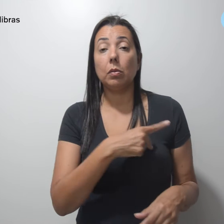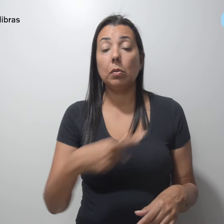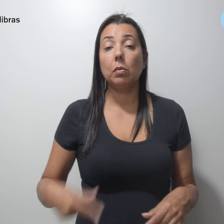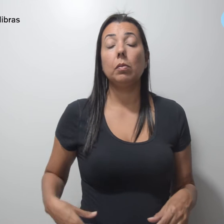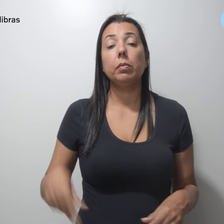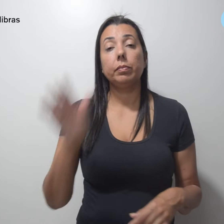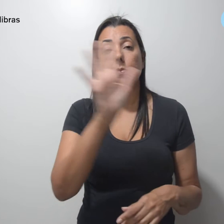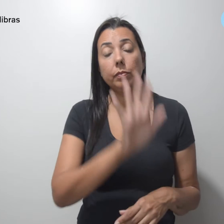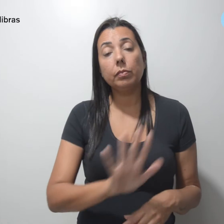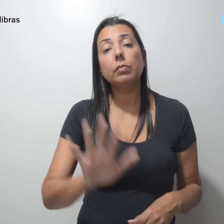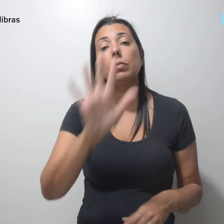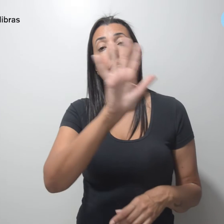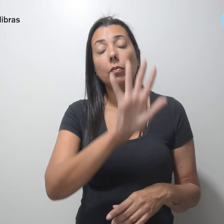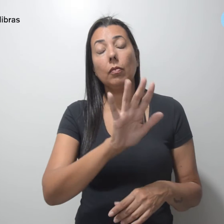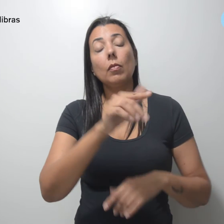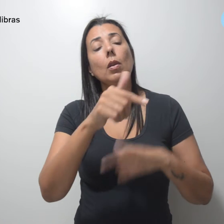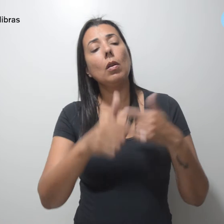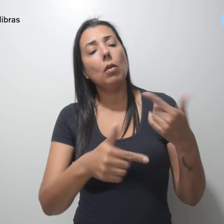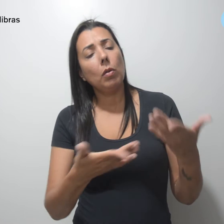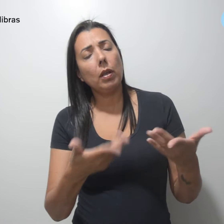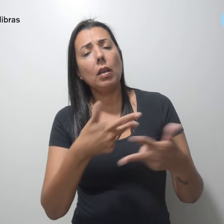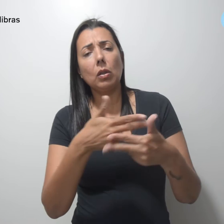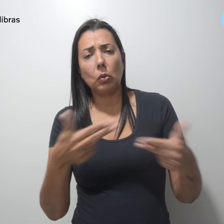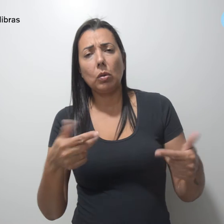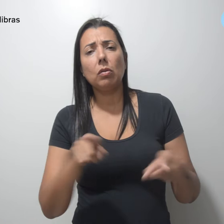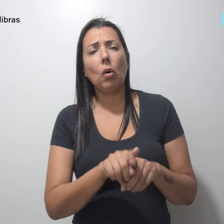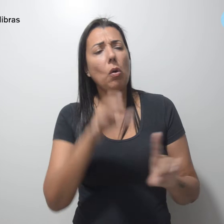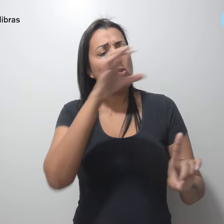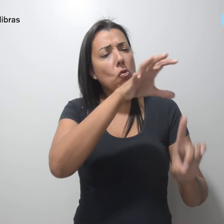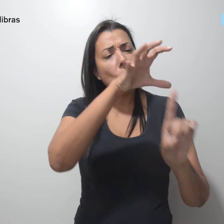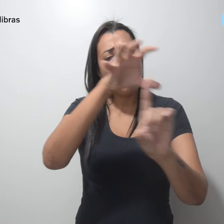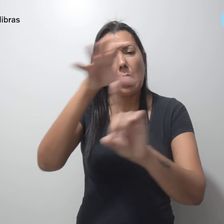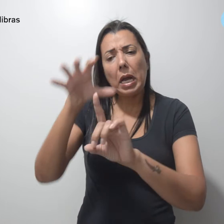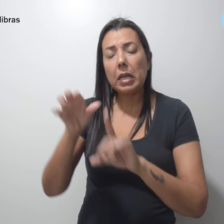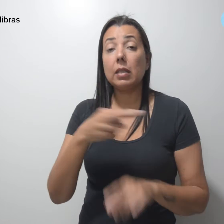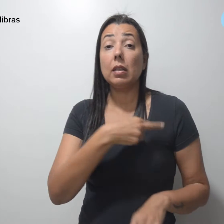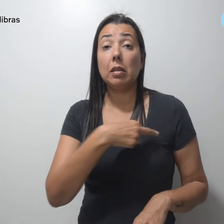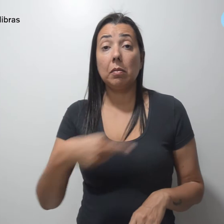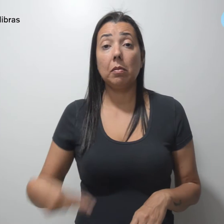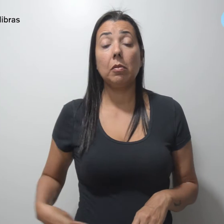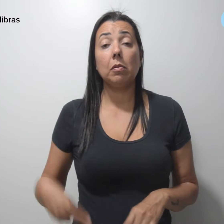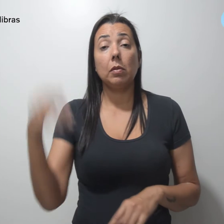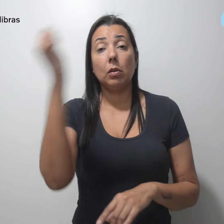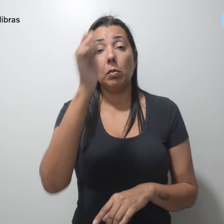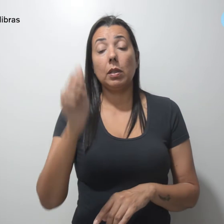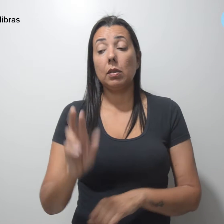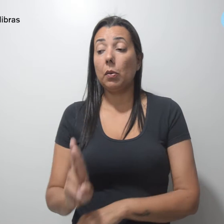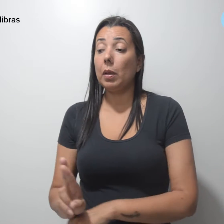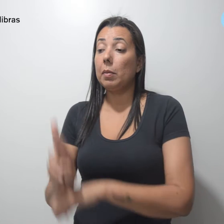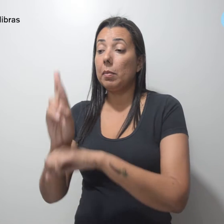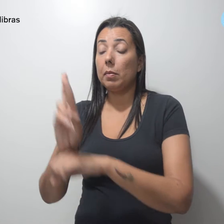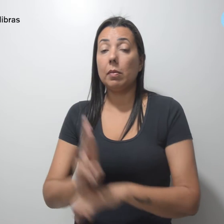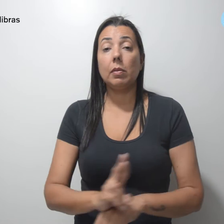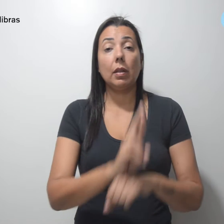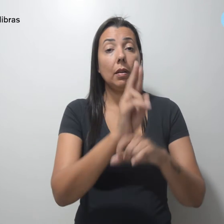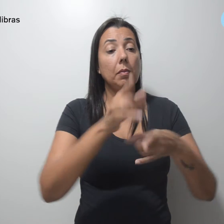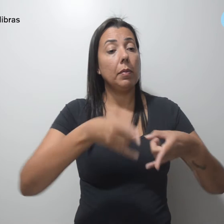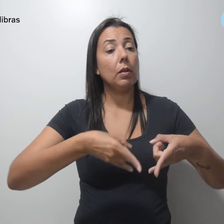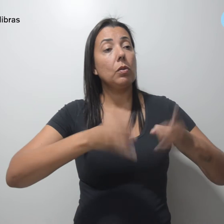nacional. A ação foi um ataque à República Brasileira, representada pelos prédios que